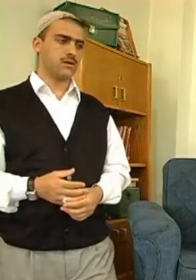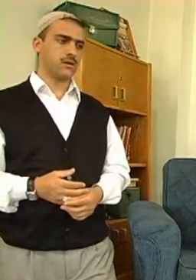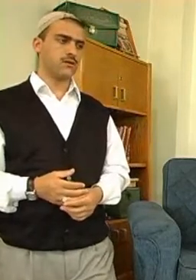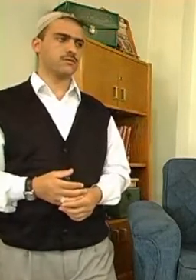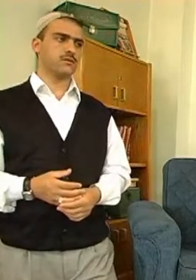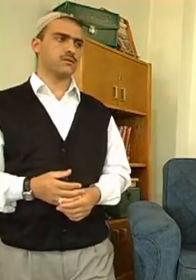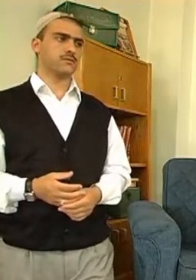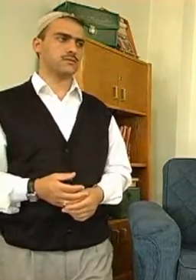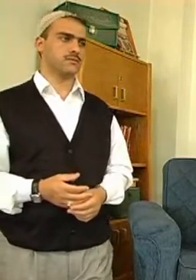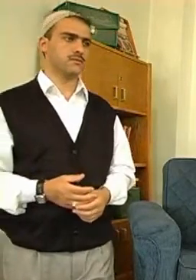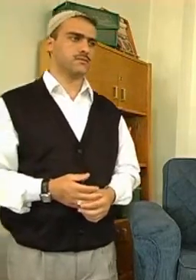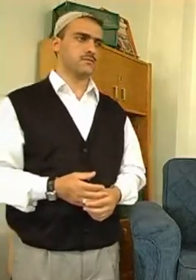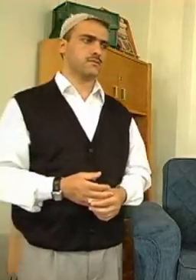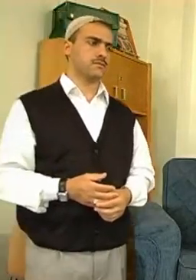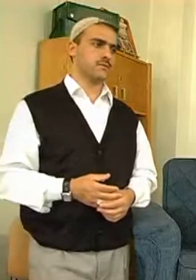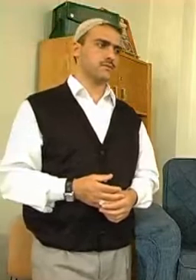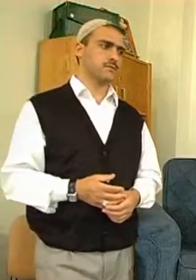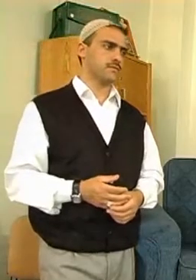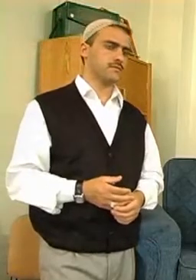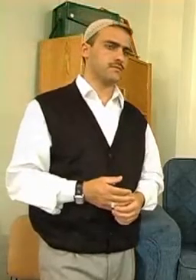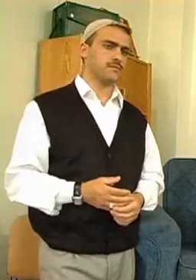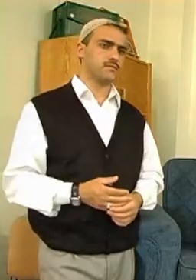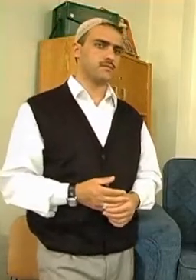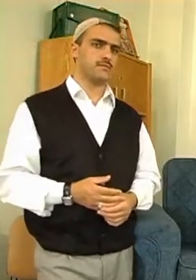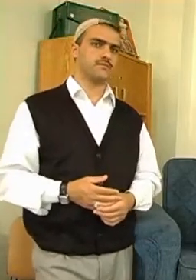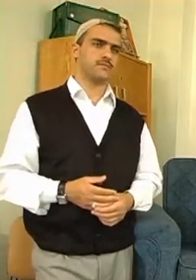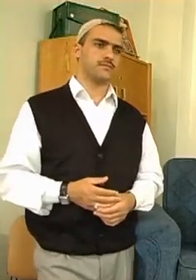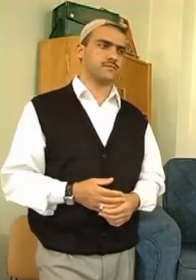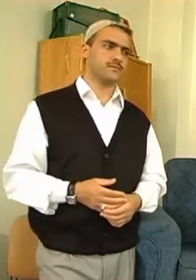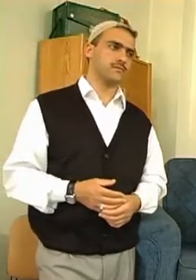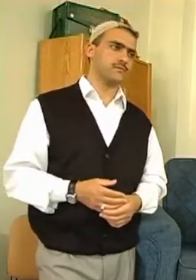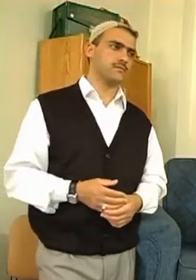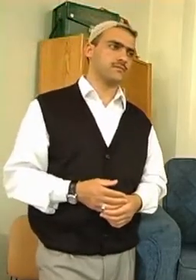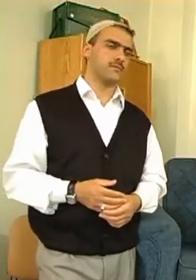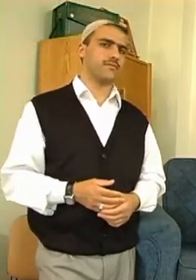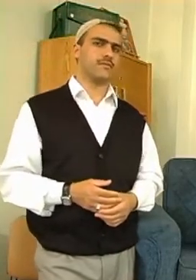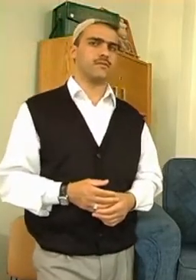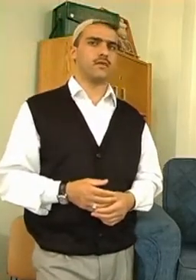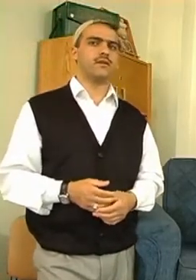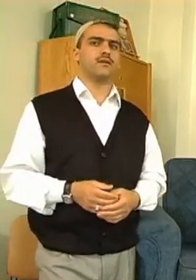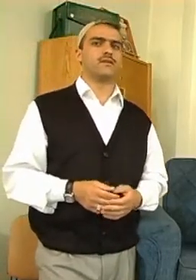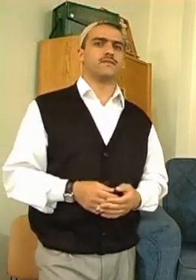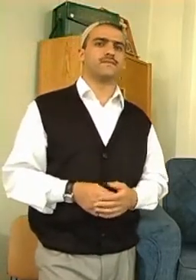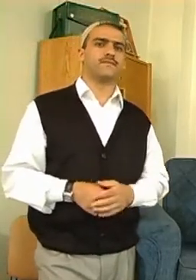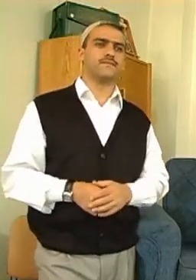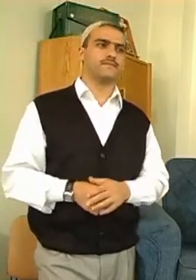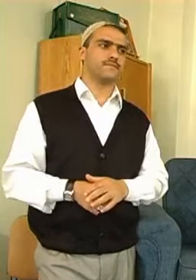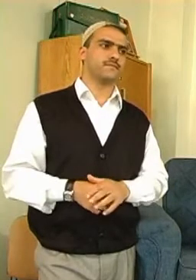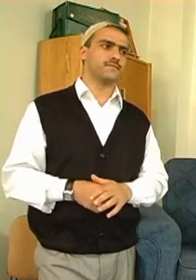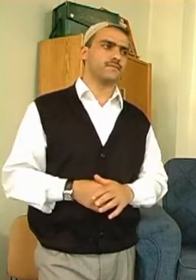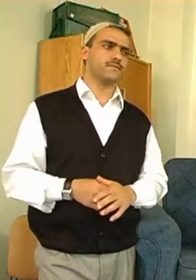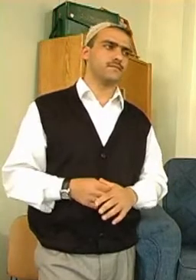kömüre kalbeder. Subhaneke la ilme lena illa ma allamtena inneke entel alimul hakim